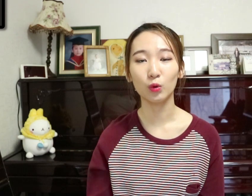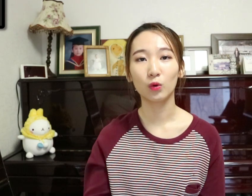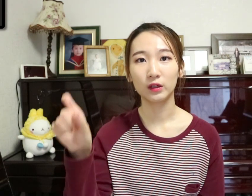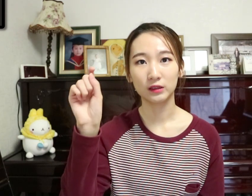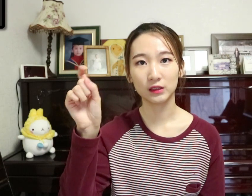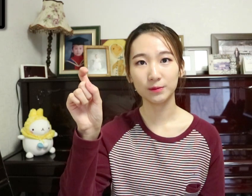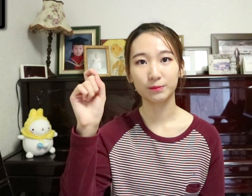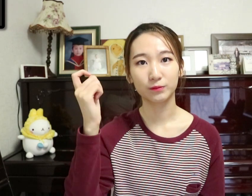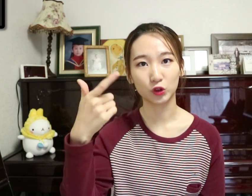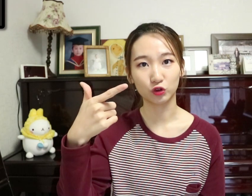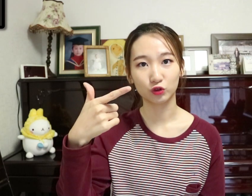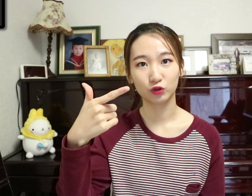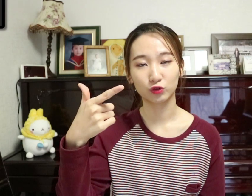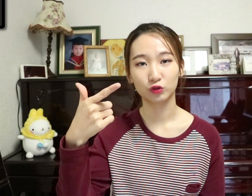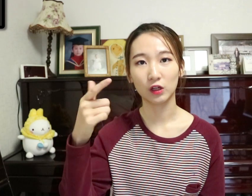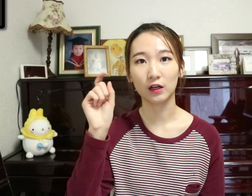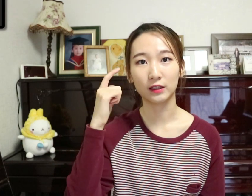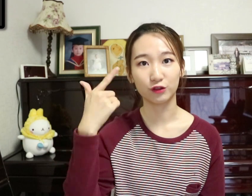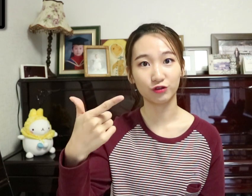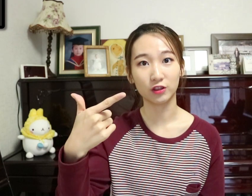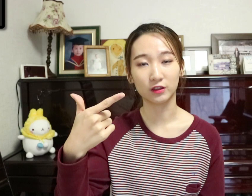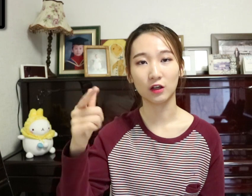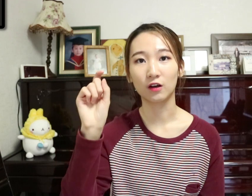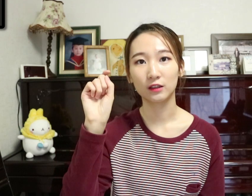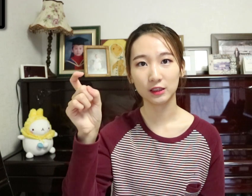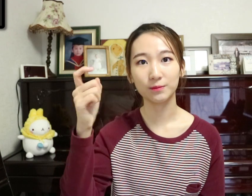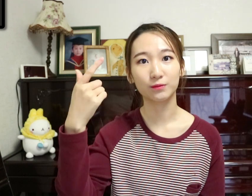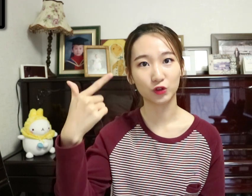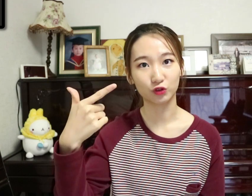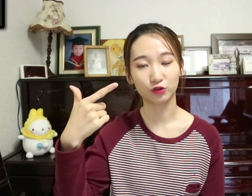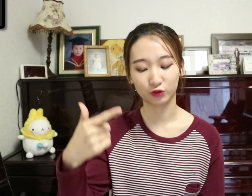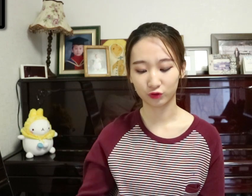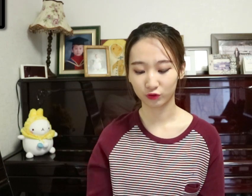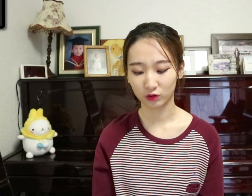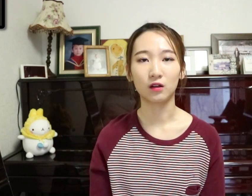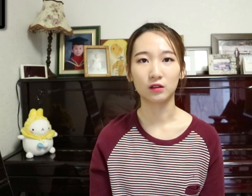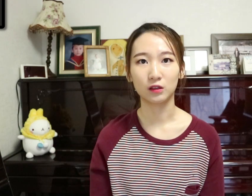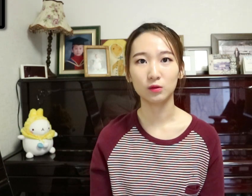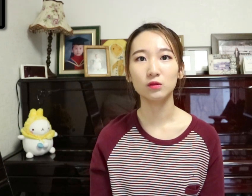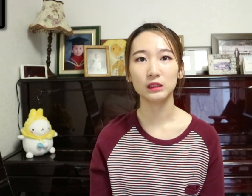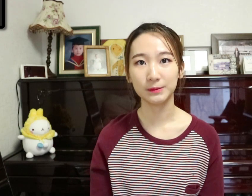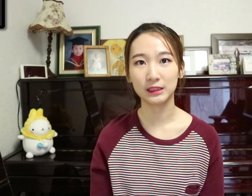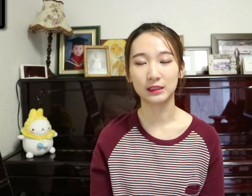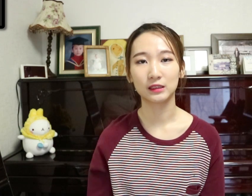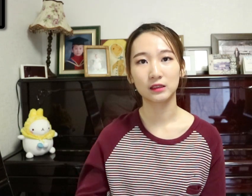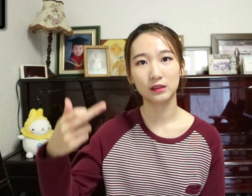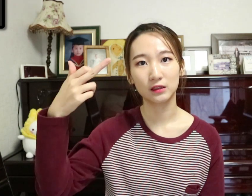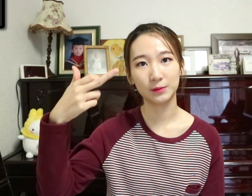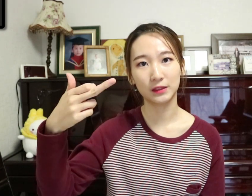16도 16. 아까 이게 6이었죠? 16. 그리고 17. 17.